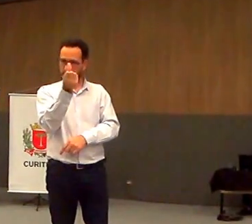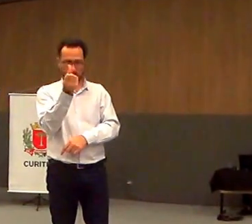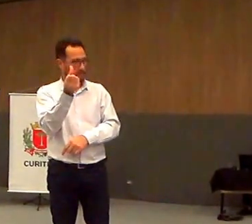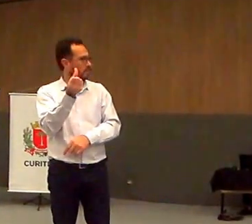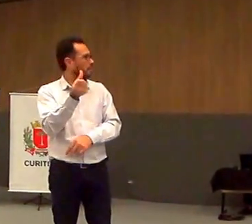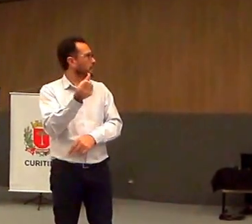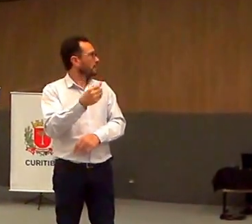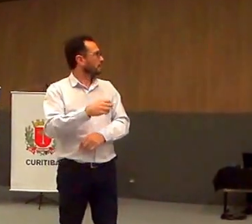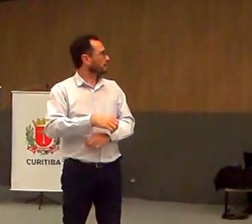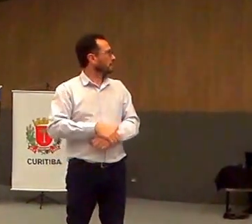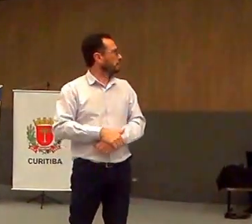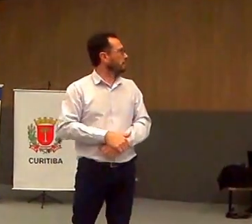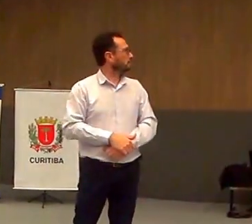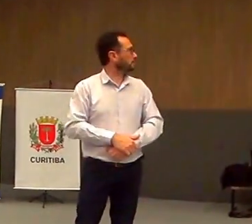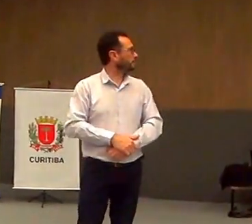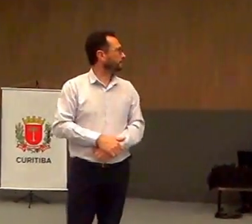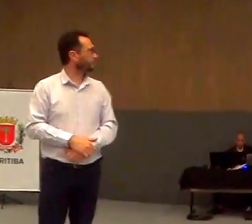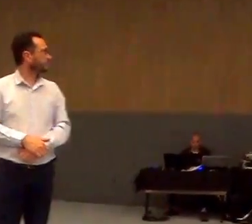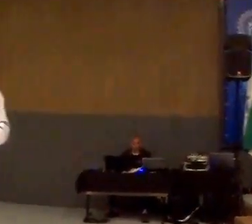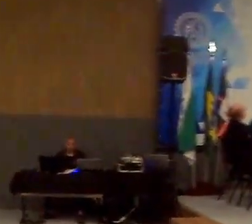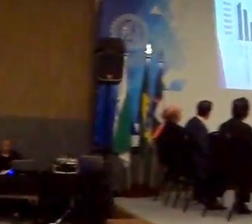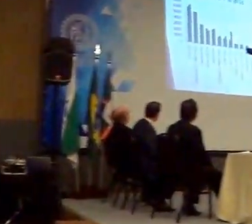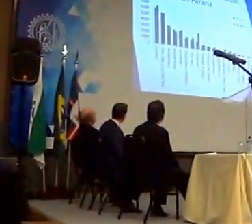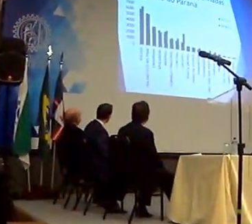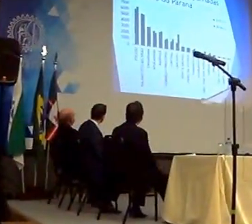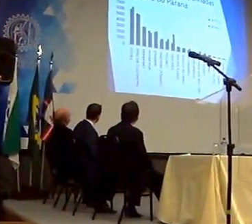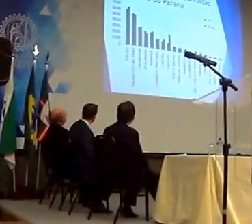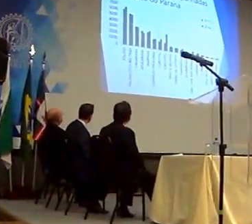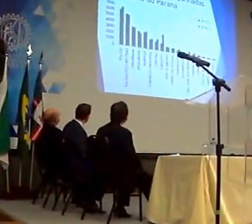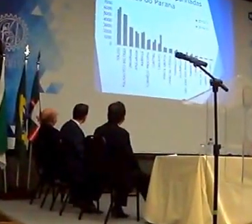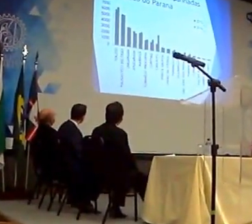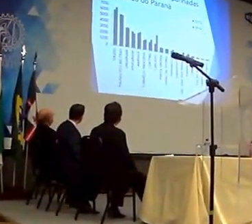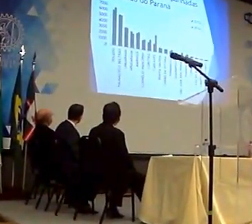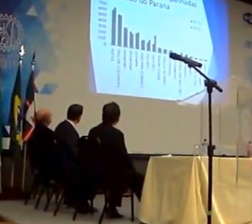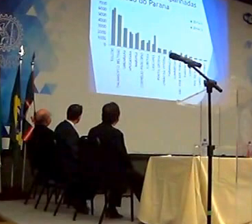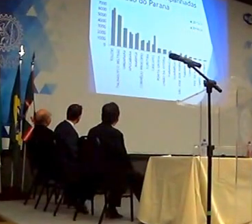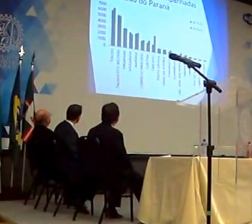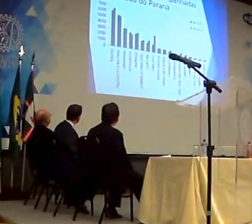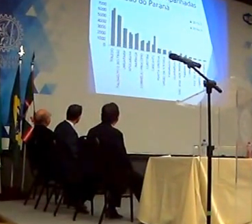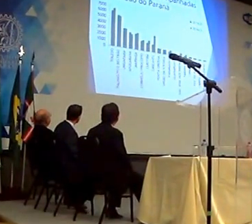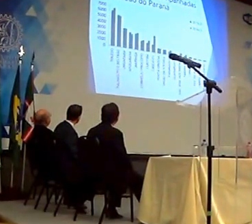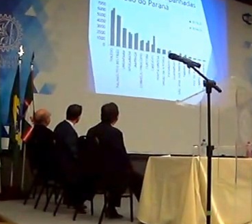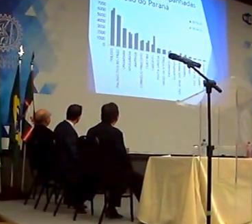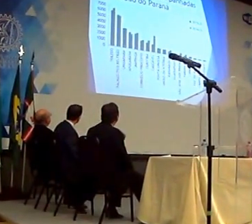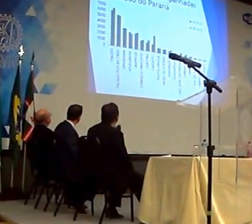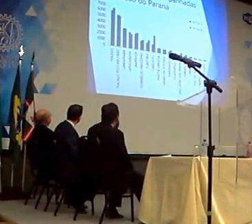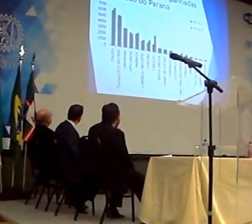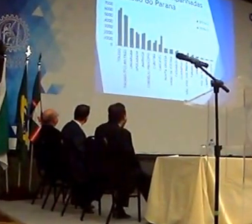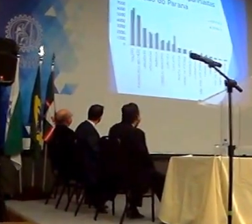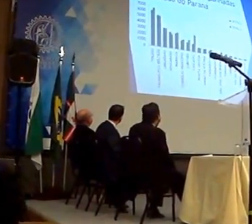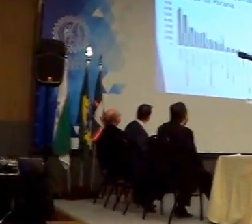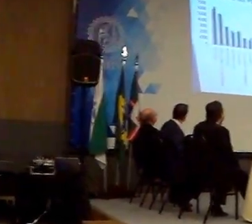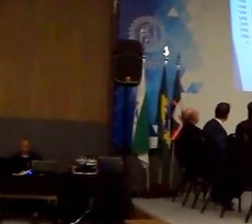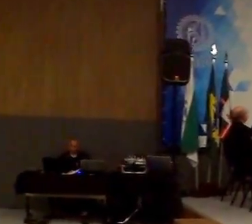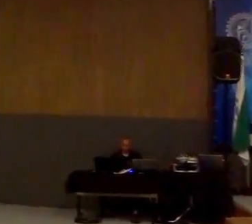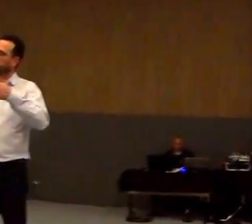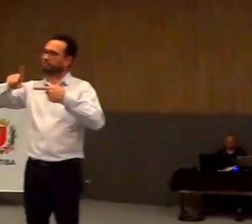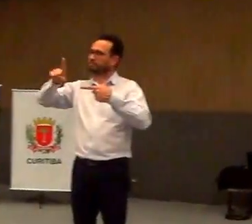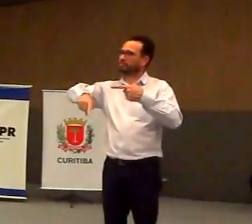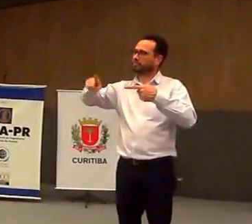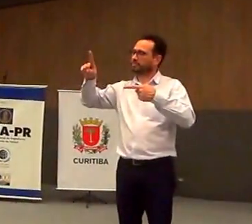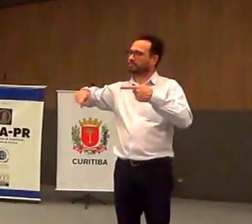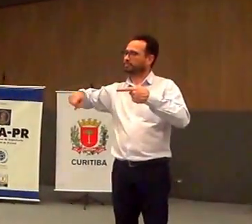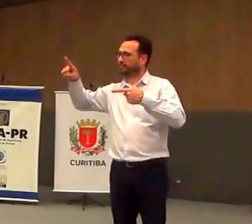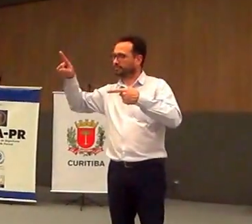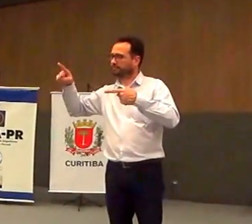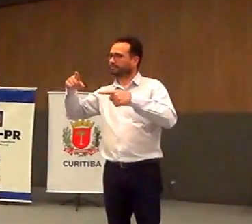cidades existe um decréscimo e outras existe um acréscimo, ou seja, oscila. Por quê? Porque